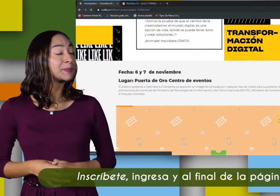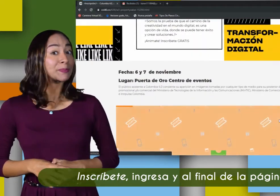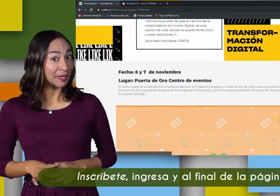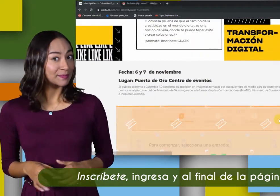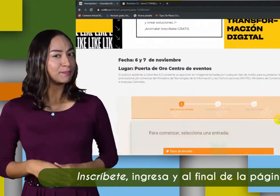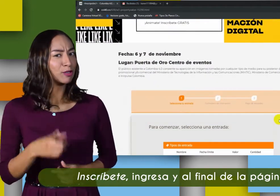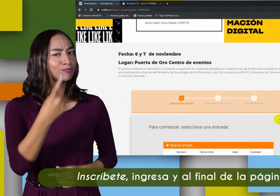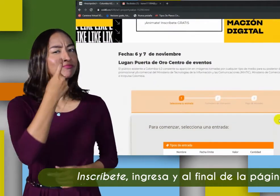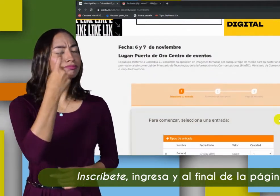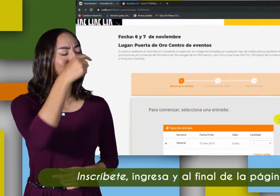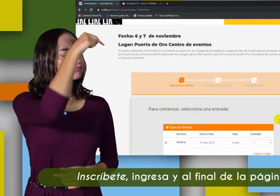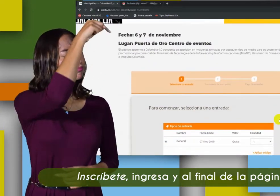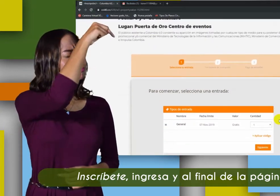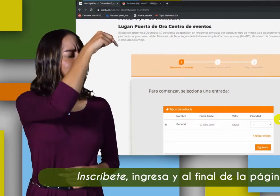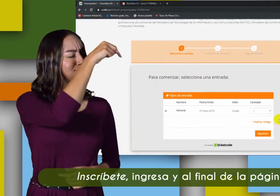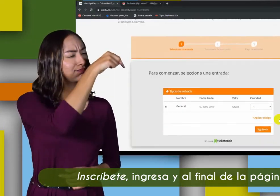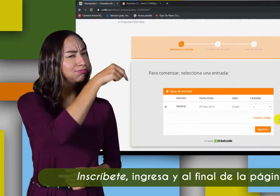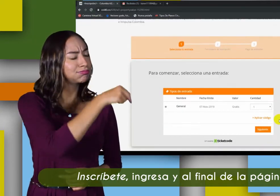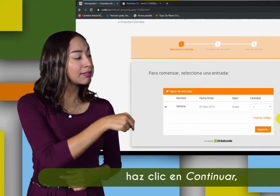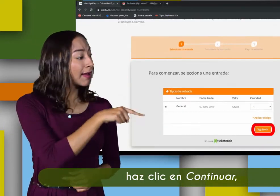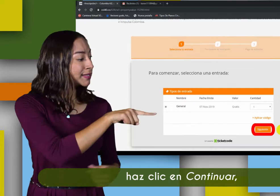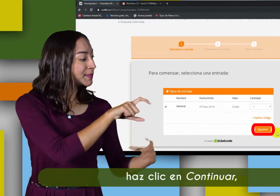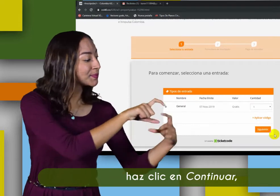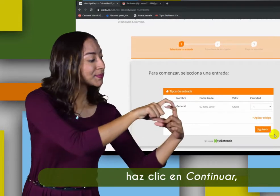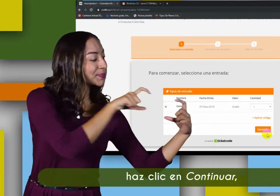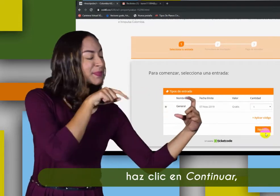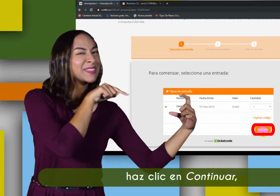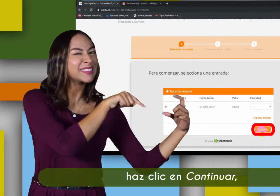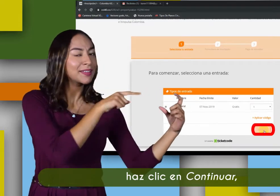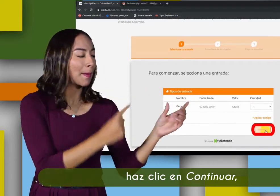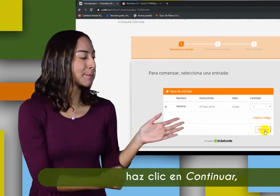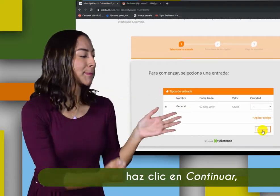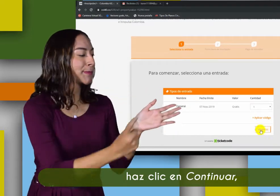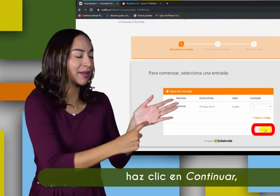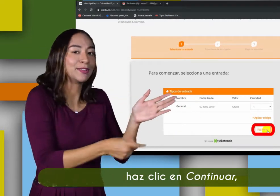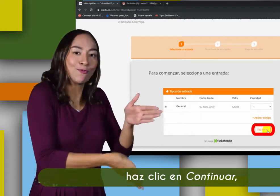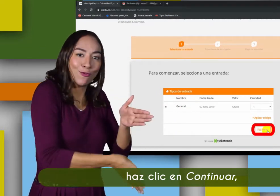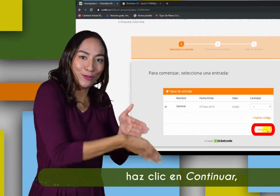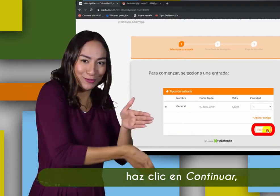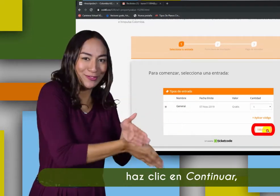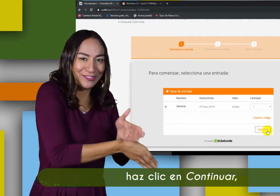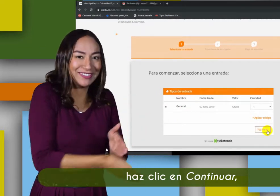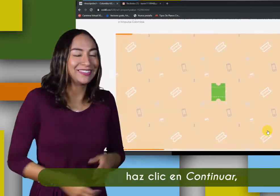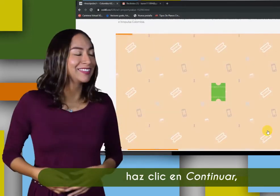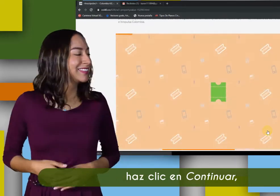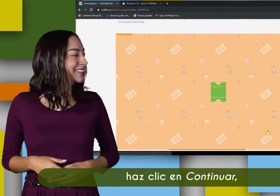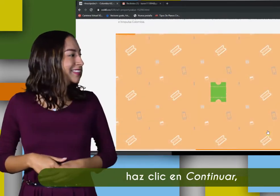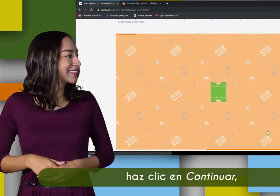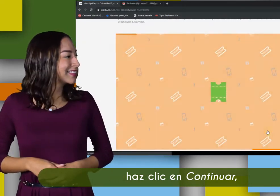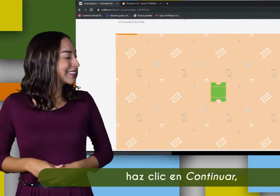haz clic en Continuar.